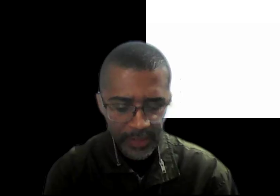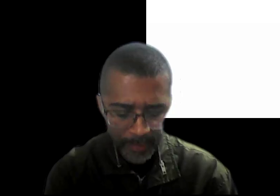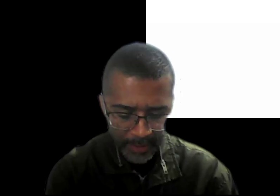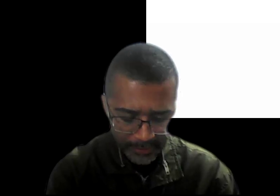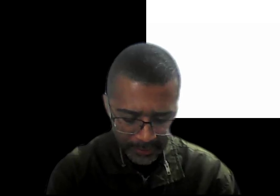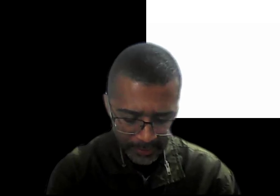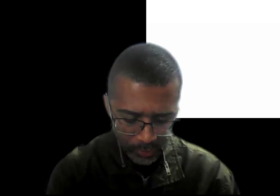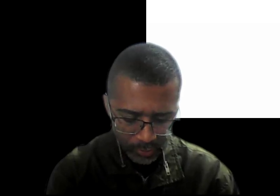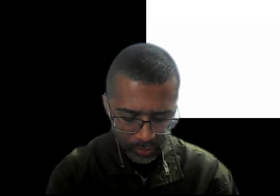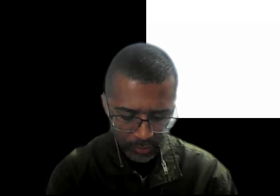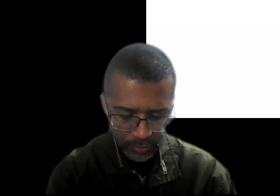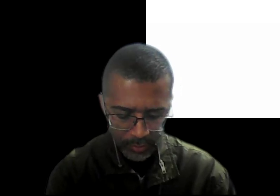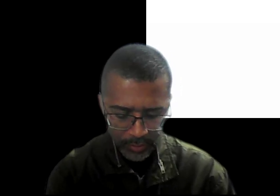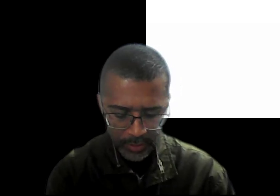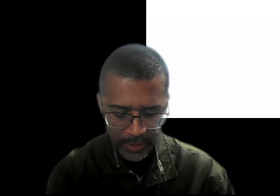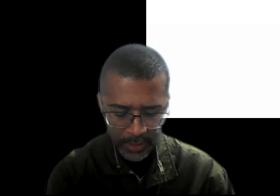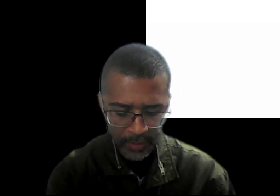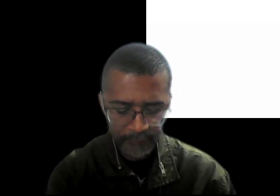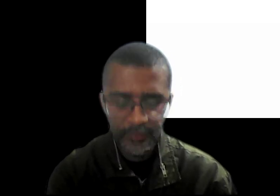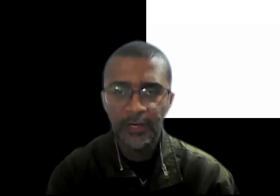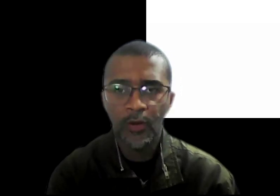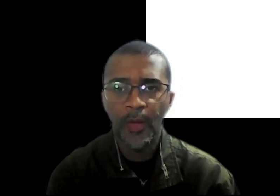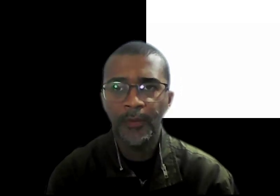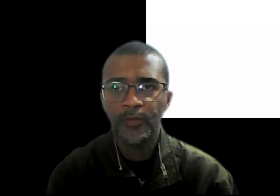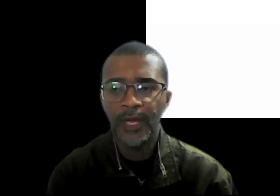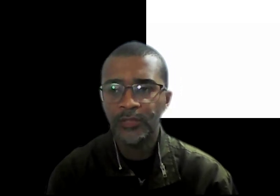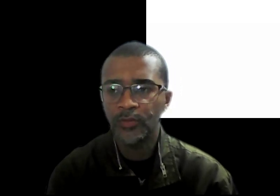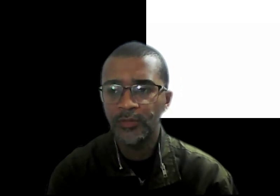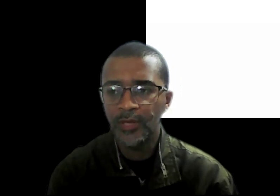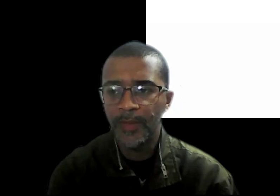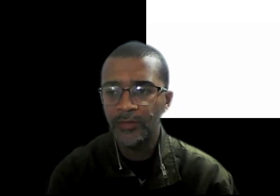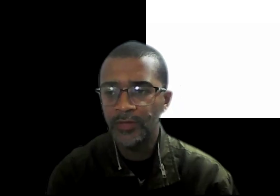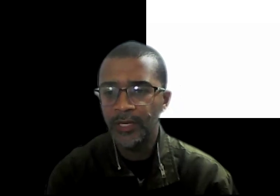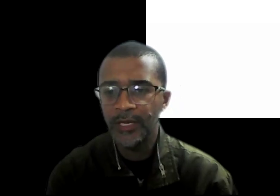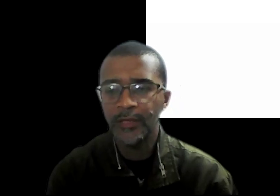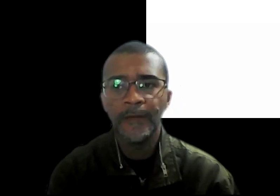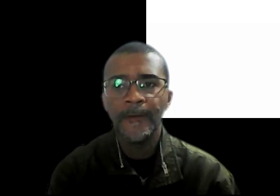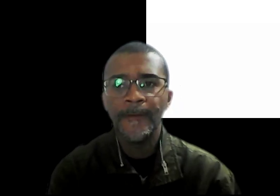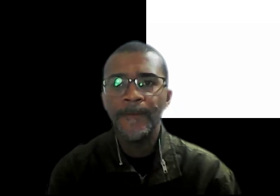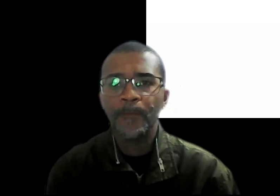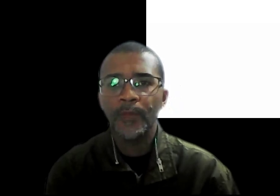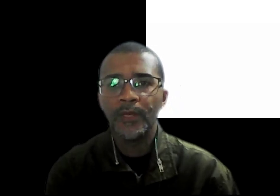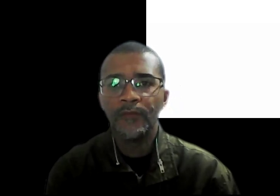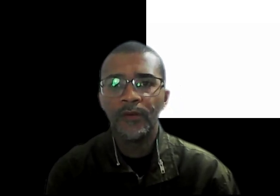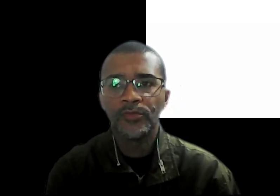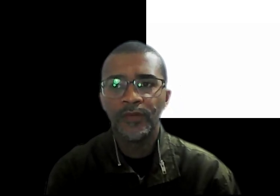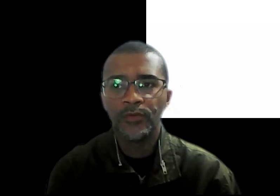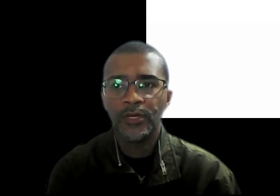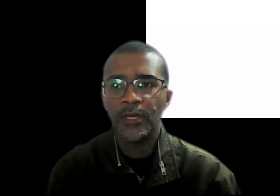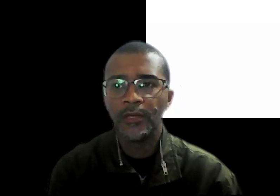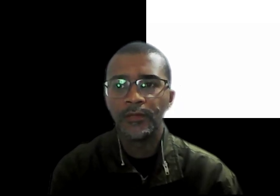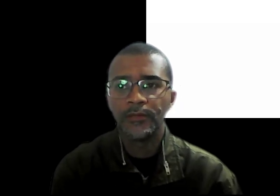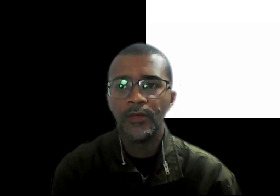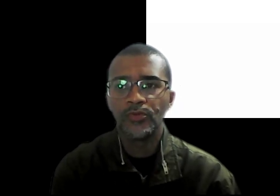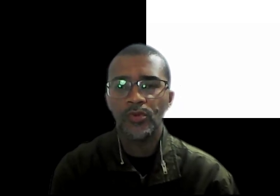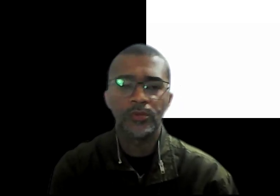Noemi está bem, graças a Deus. Ah, que bom. Fazendo acompanhamento médico, tomando os remédios aí. E vamos ver o